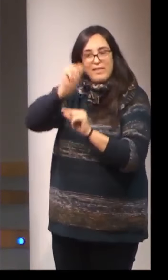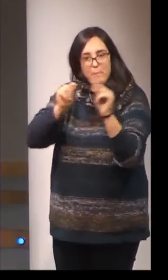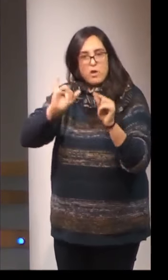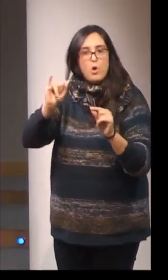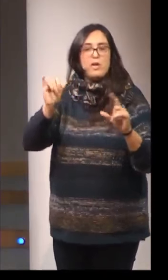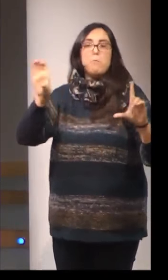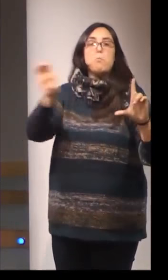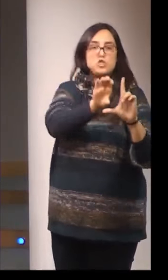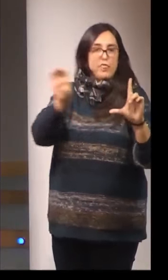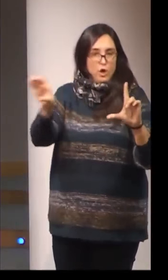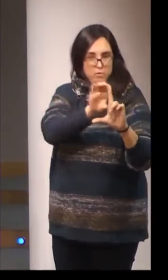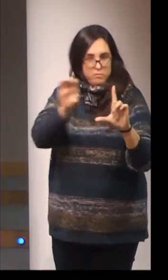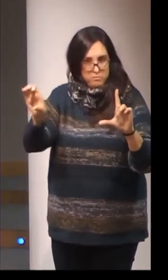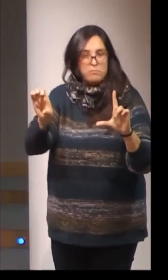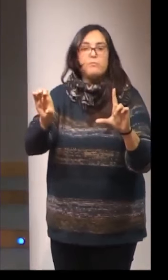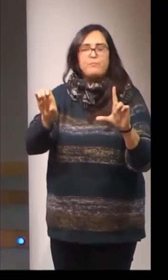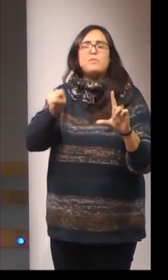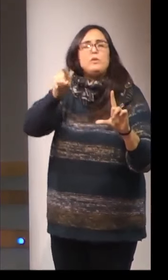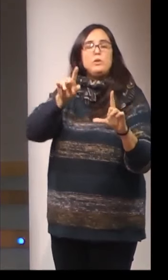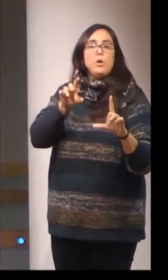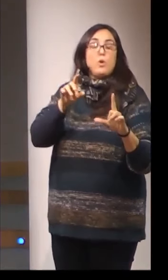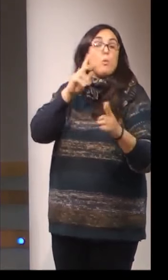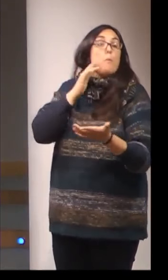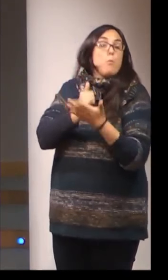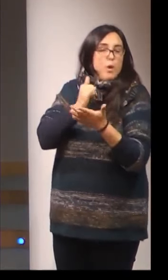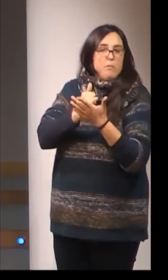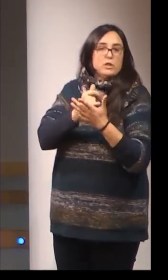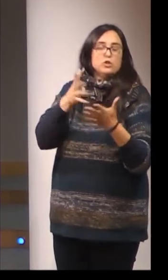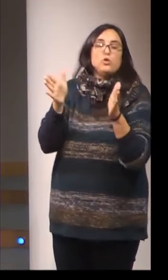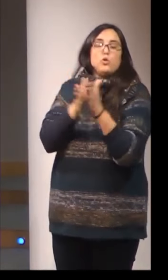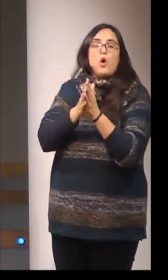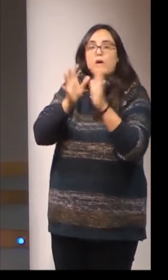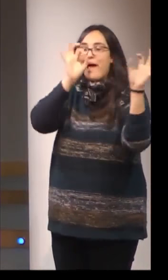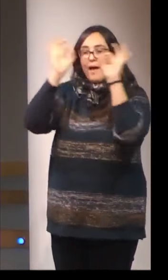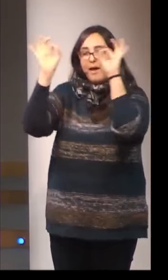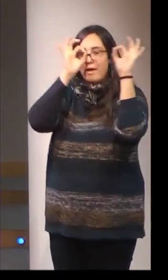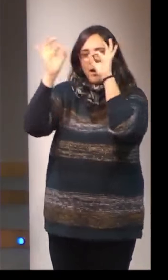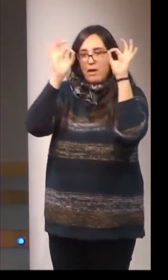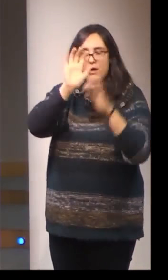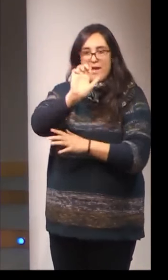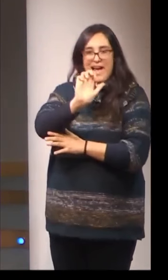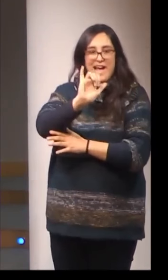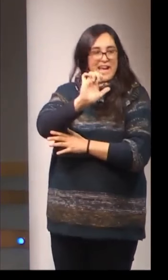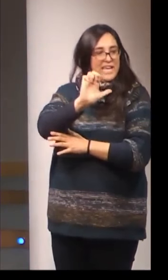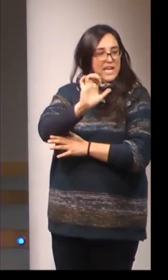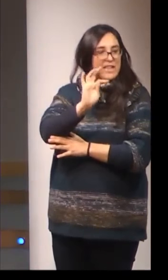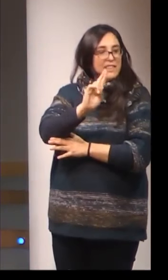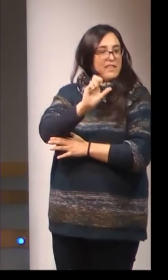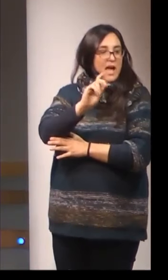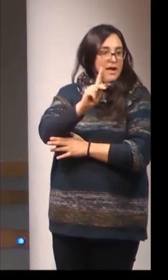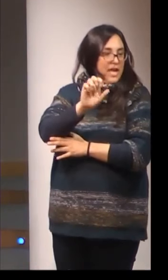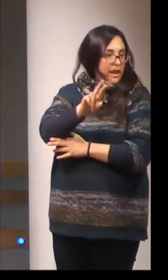del intérprete de lengua de signos, tratando el posicionamiento de la ventana del intérprete, el tamaño, siempre con